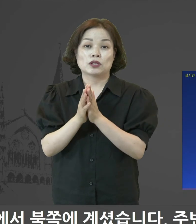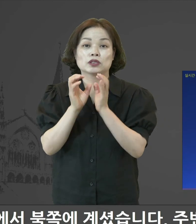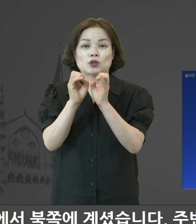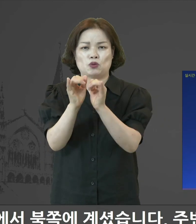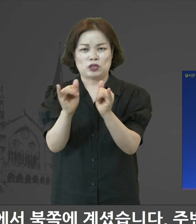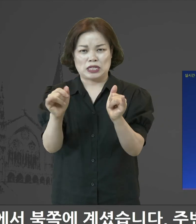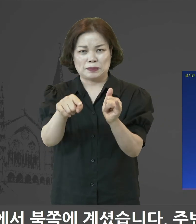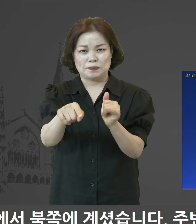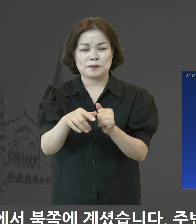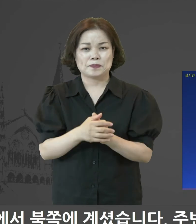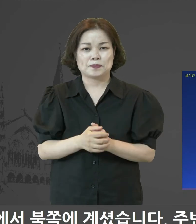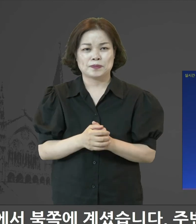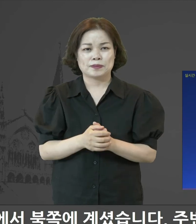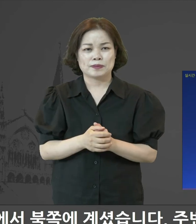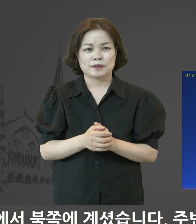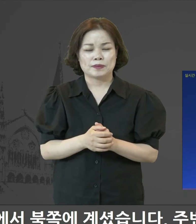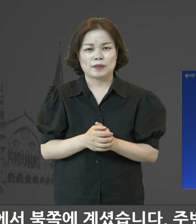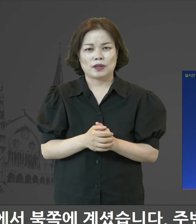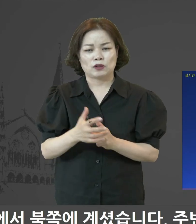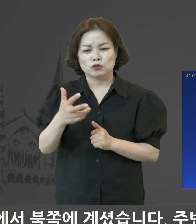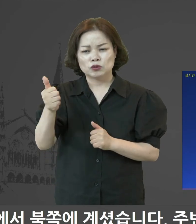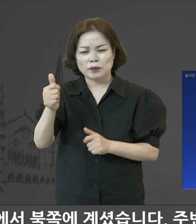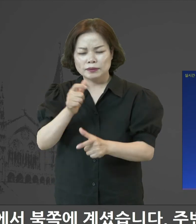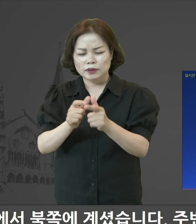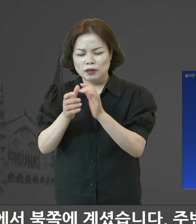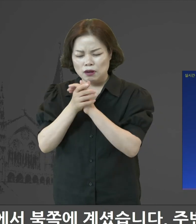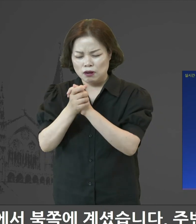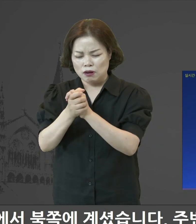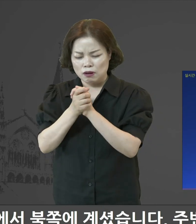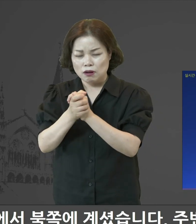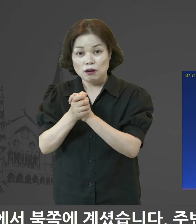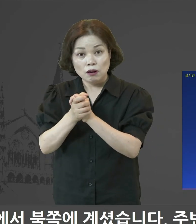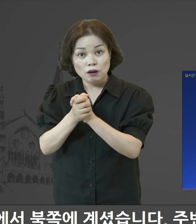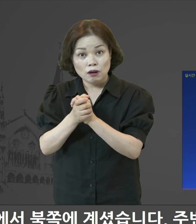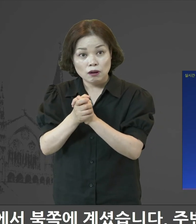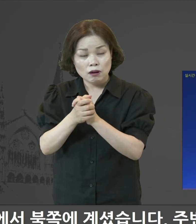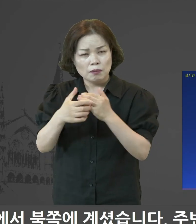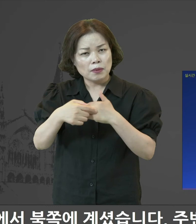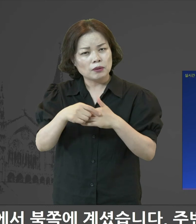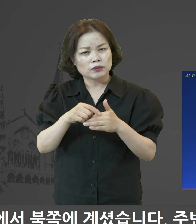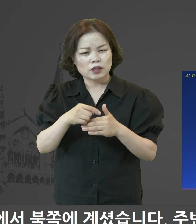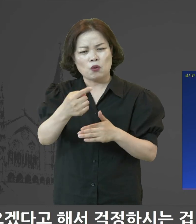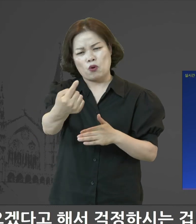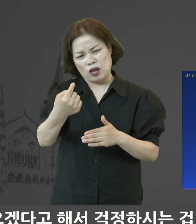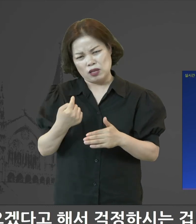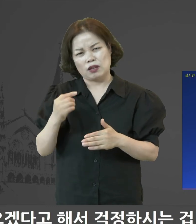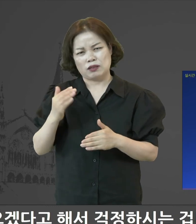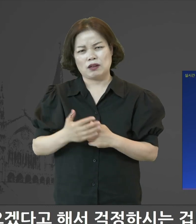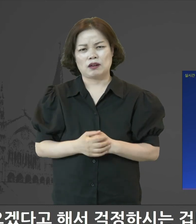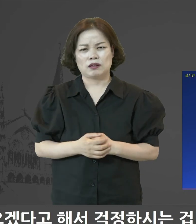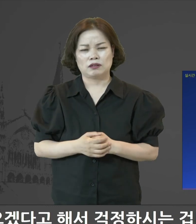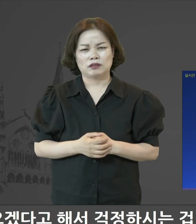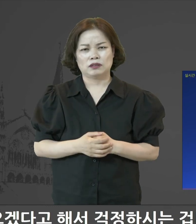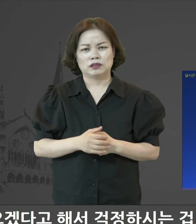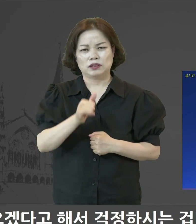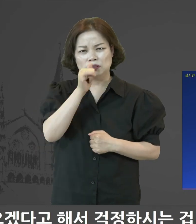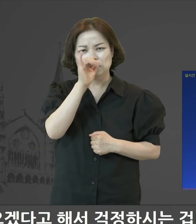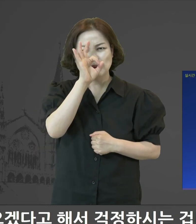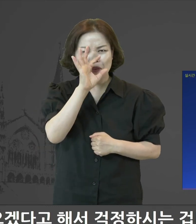선교사님이라 그날은 좀 주님 앞에 더 간절히 매달렸는데 이 마음속에 나와야 돼, 있으면 안 될 것